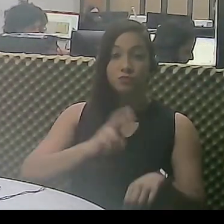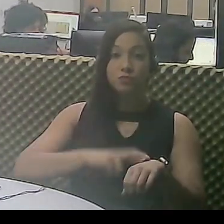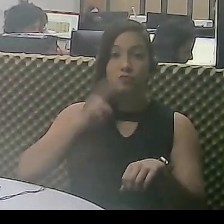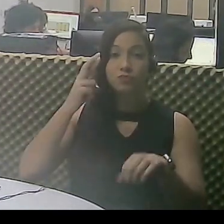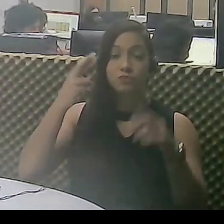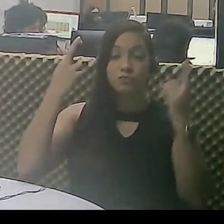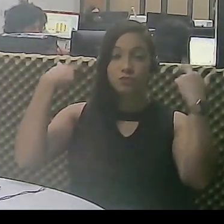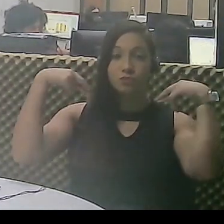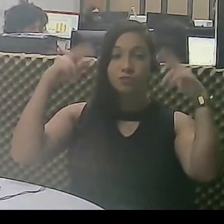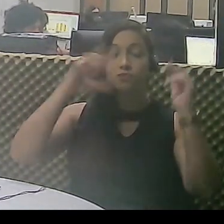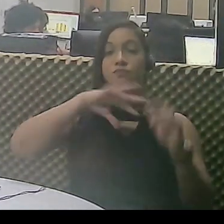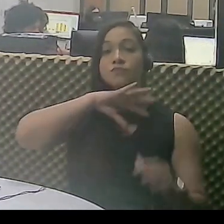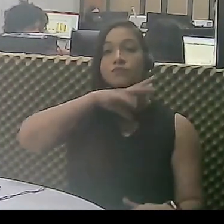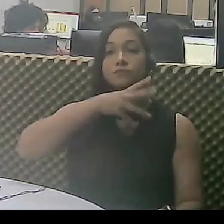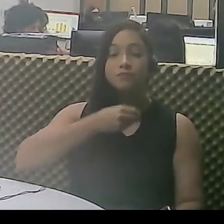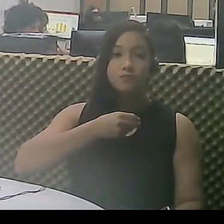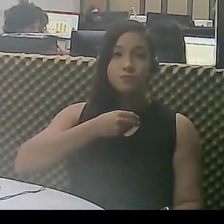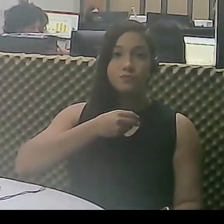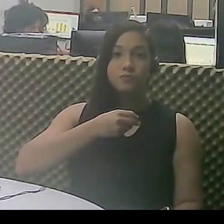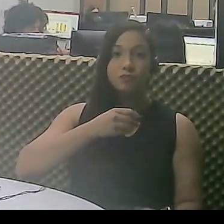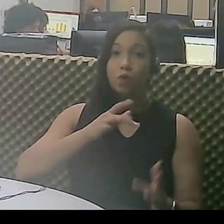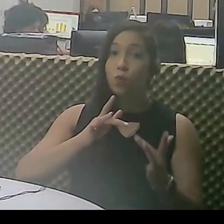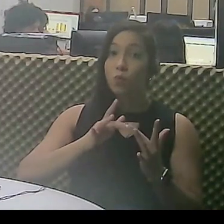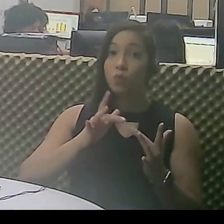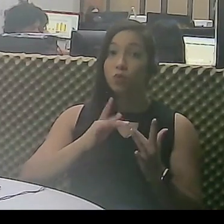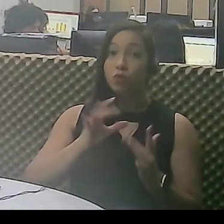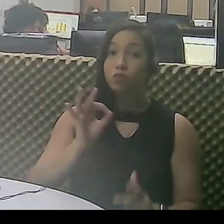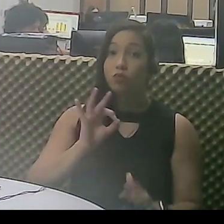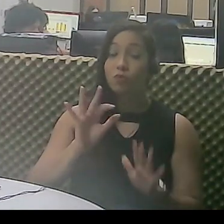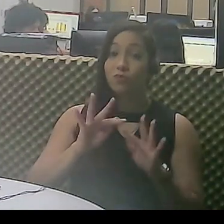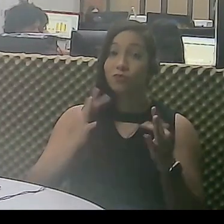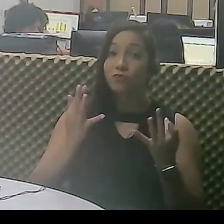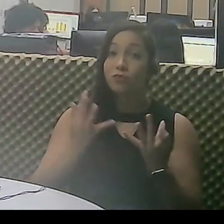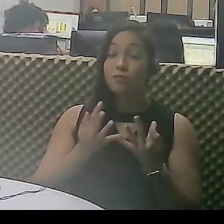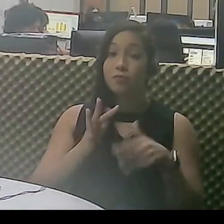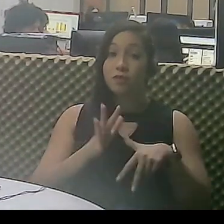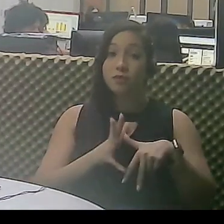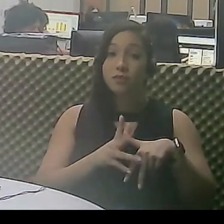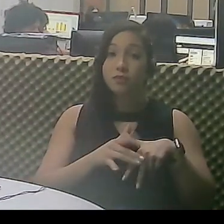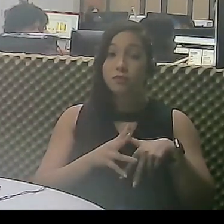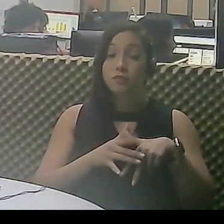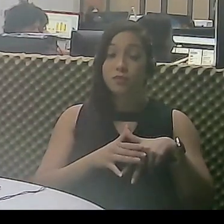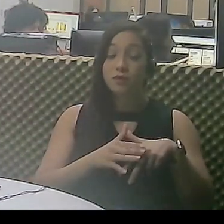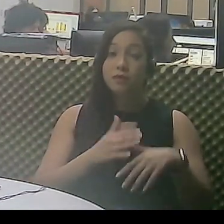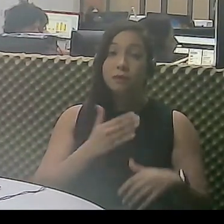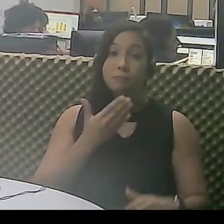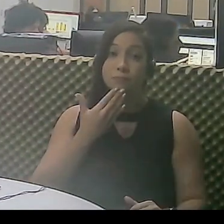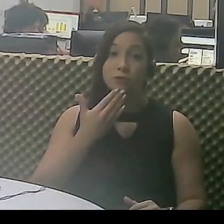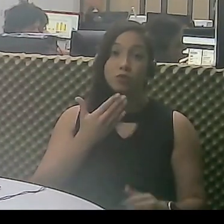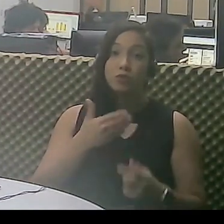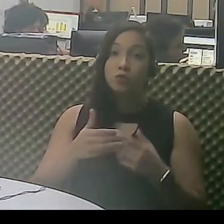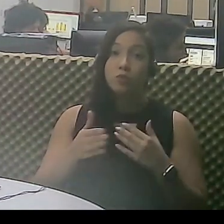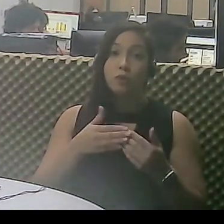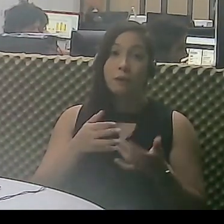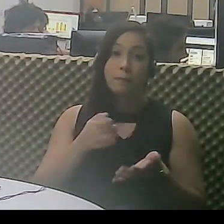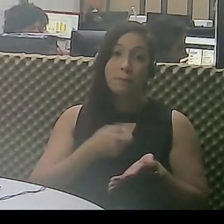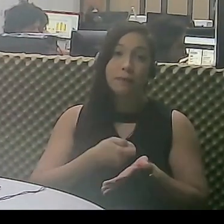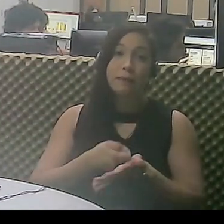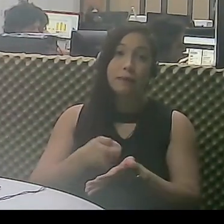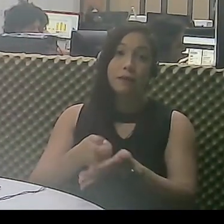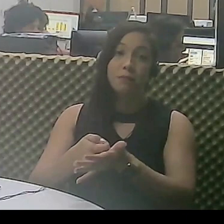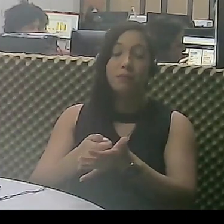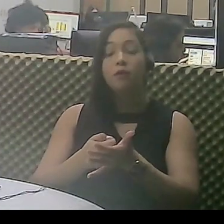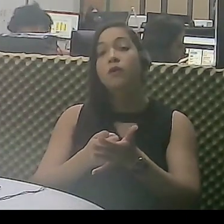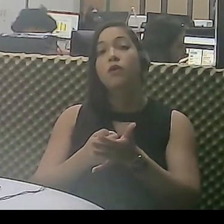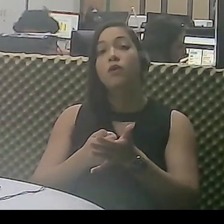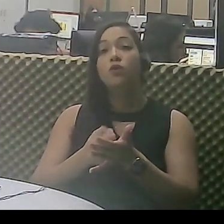Odelmo Leão Carneiro não faz contatos com familiares dos pacientes, solicitando qualquer tipo de pagamento por